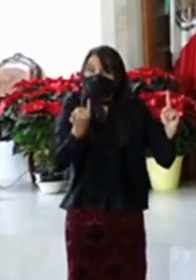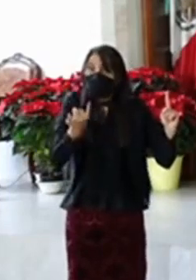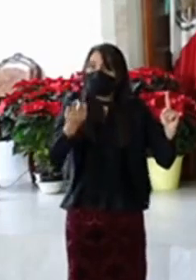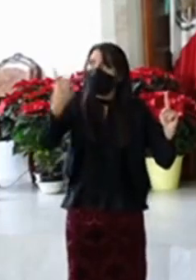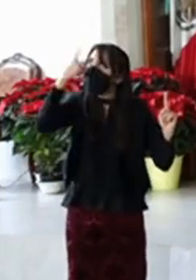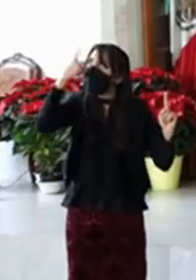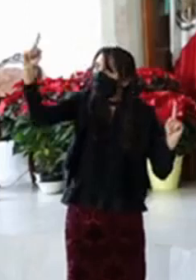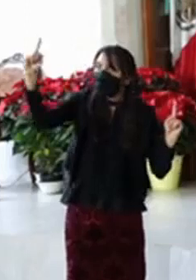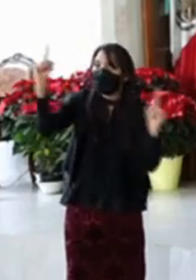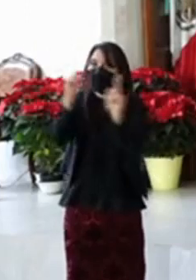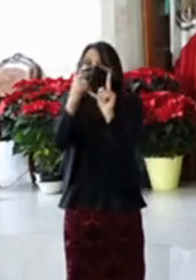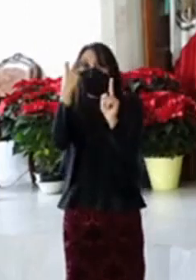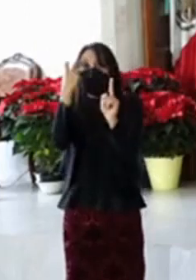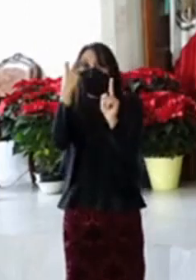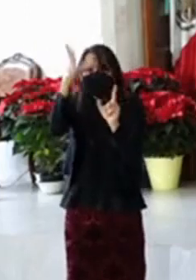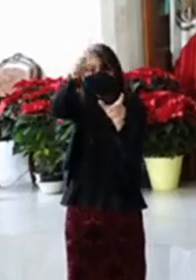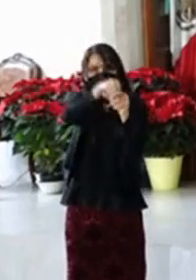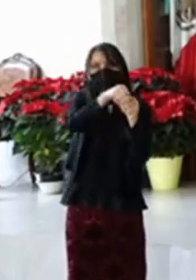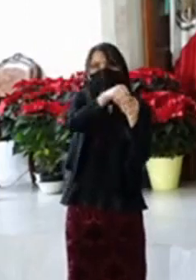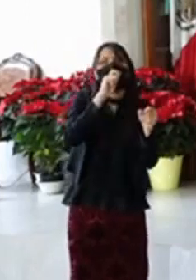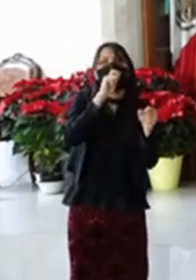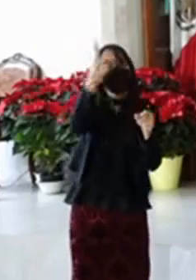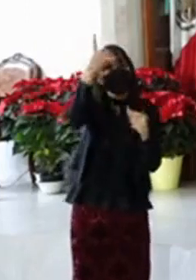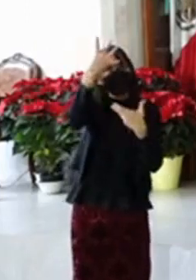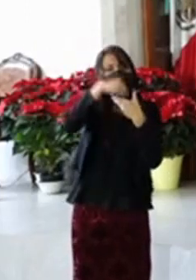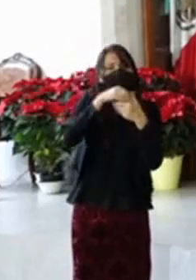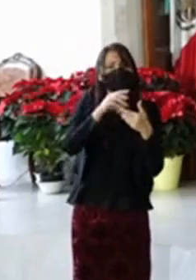Emmanuel, Dios con nosotros.